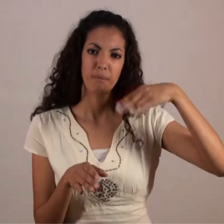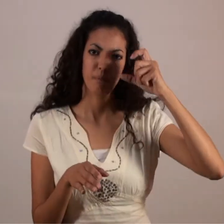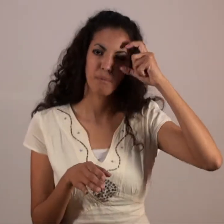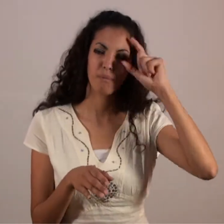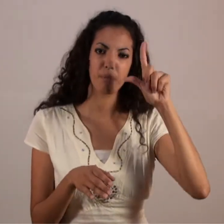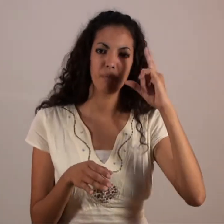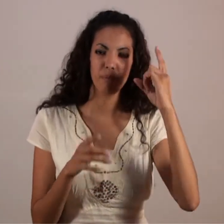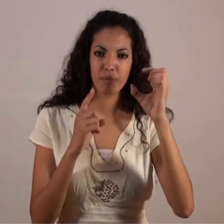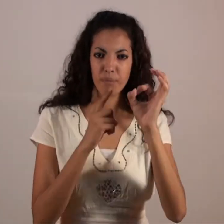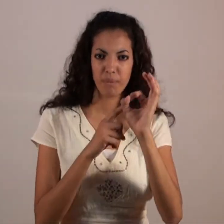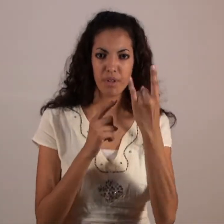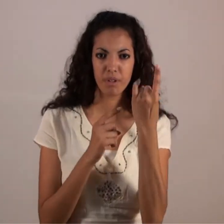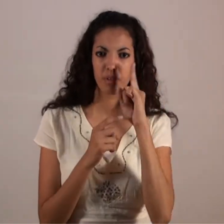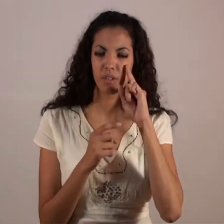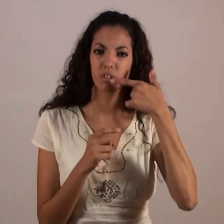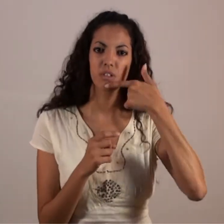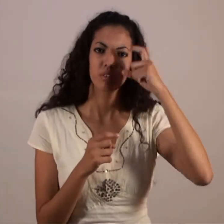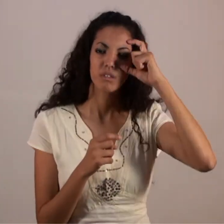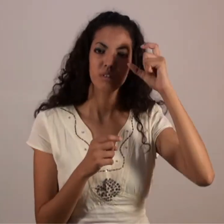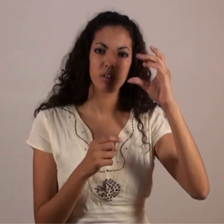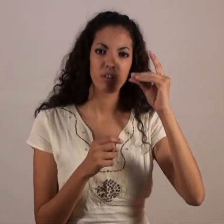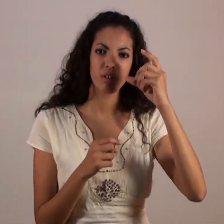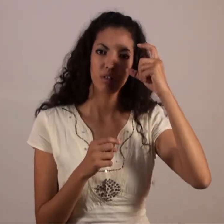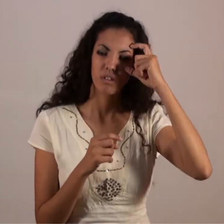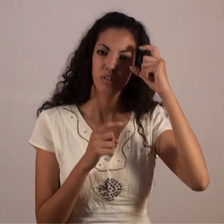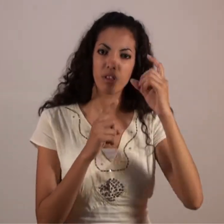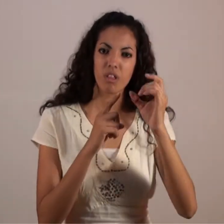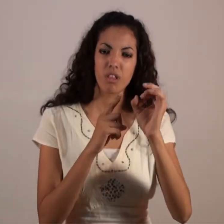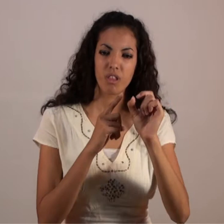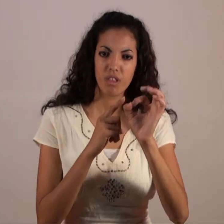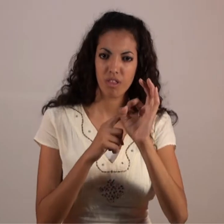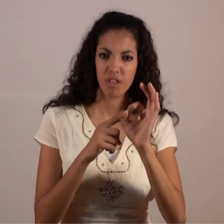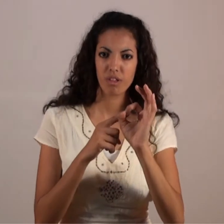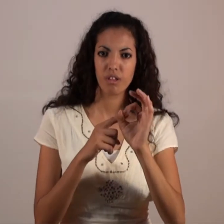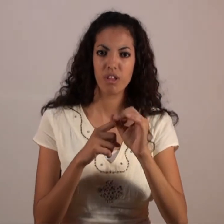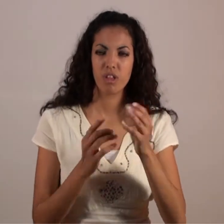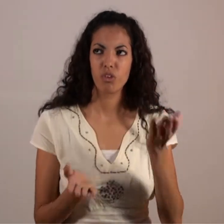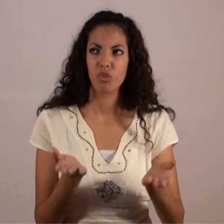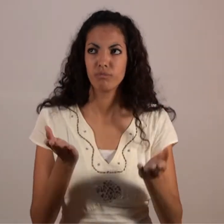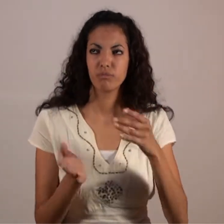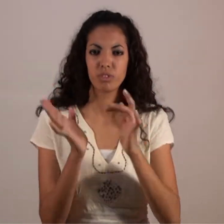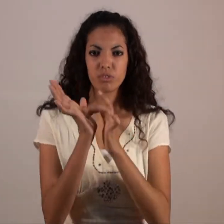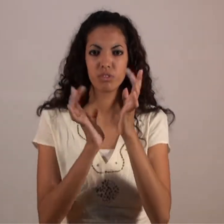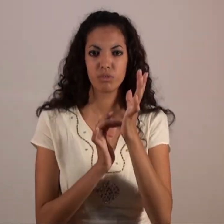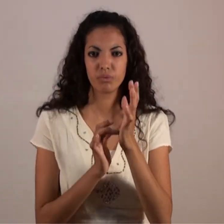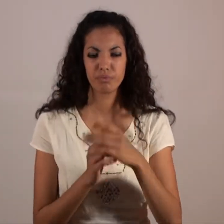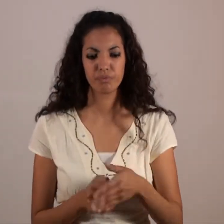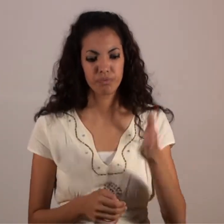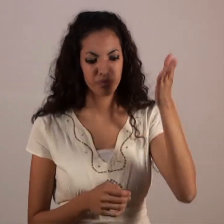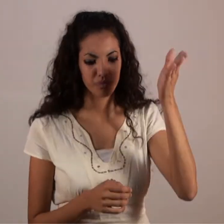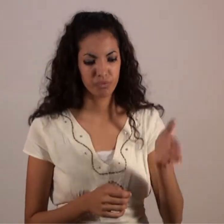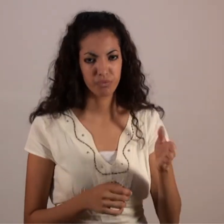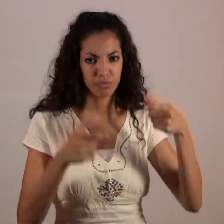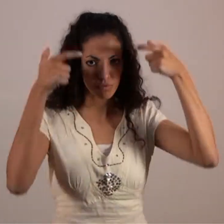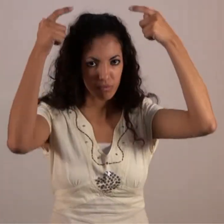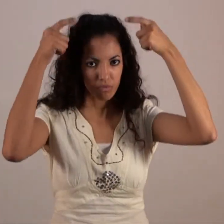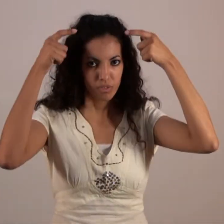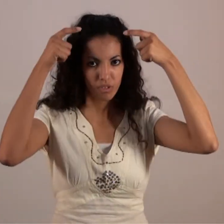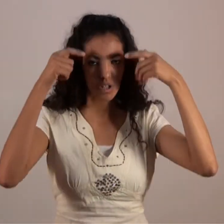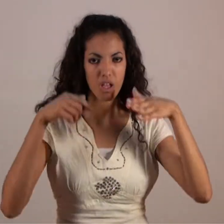Melquisedec es el rey de la ciudad de Salem. Salem significa paz, o sea, él es el rey de paz. Su